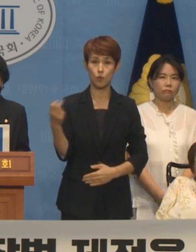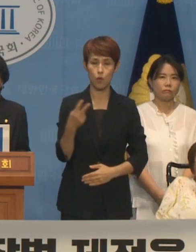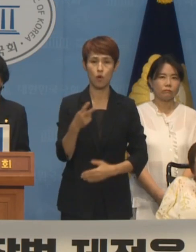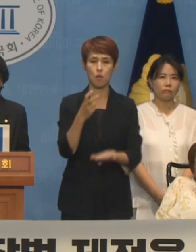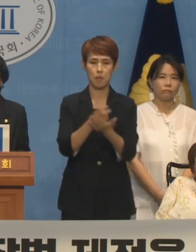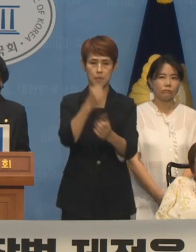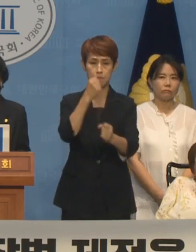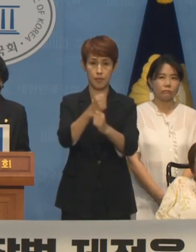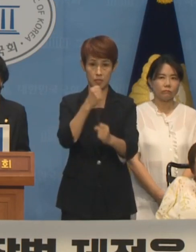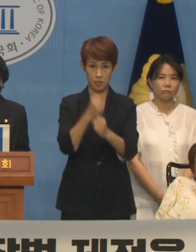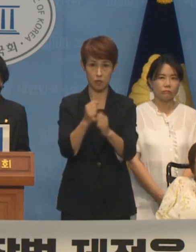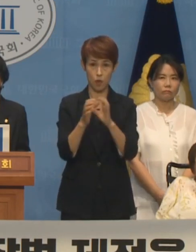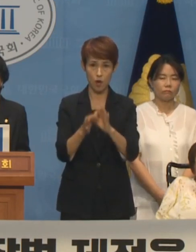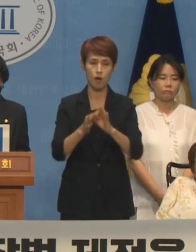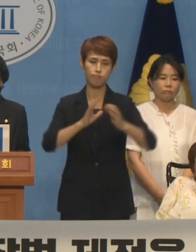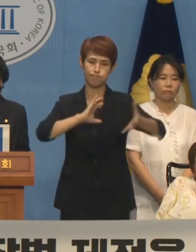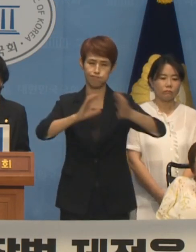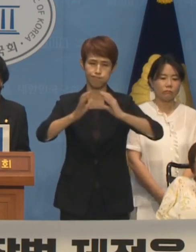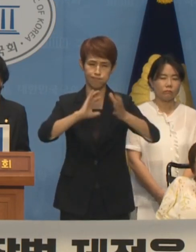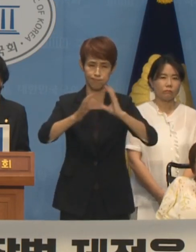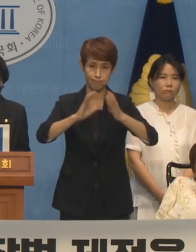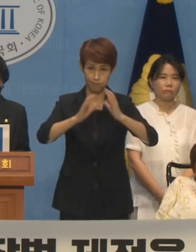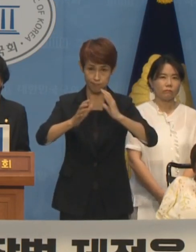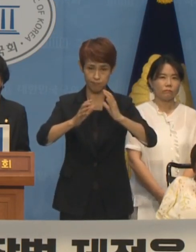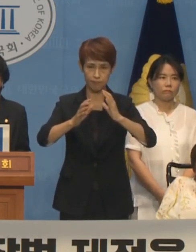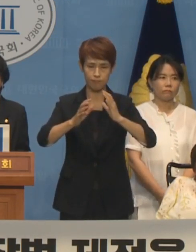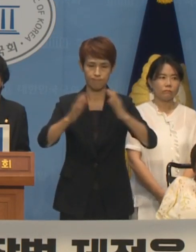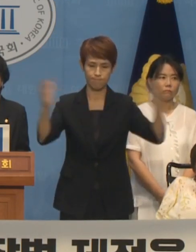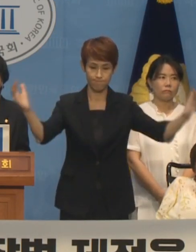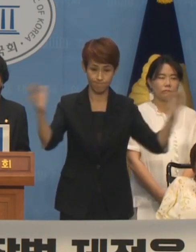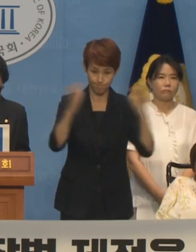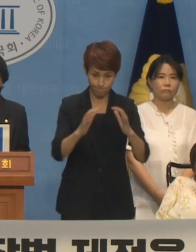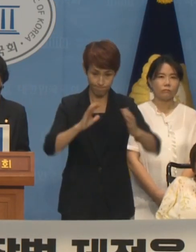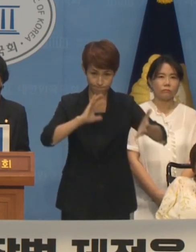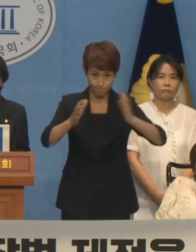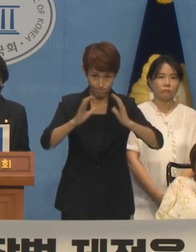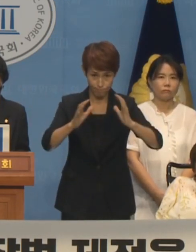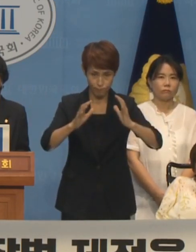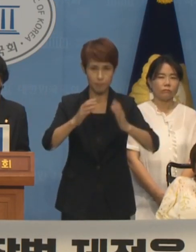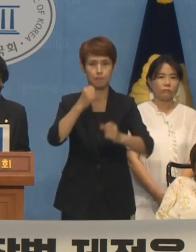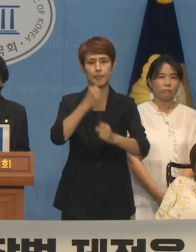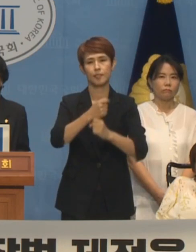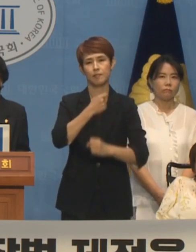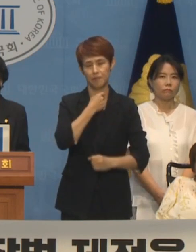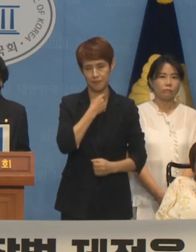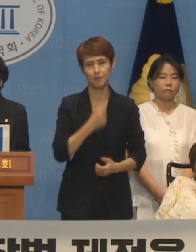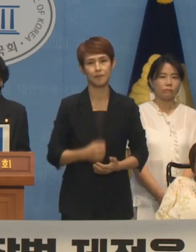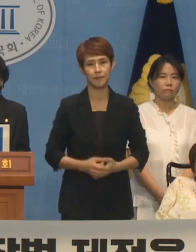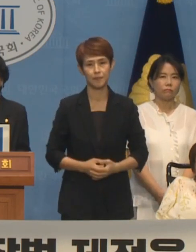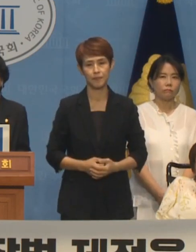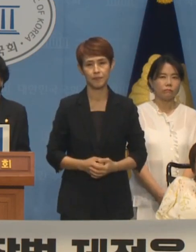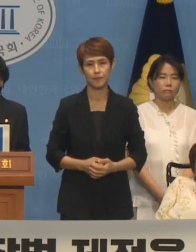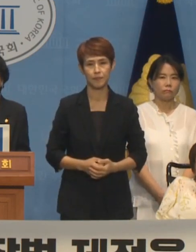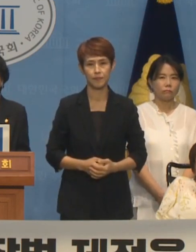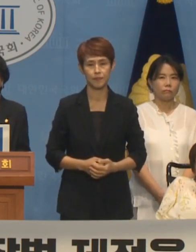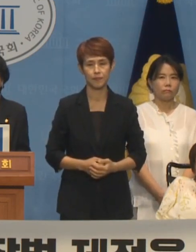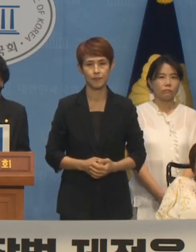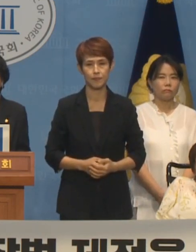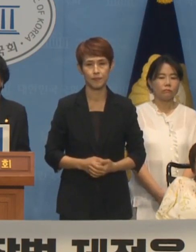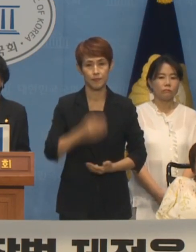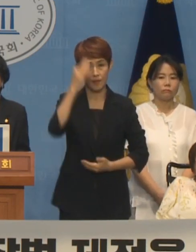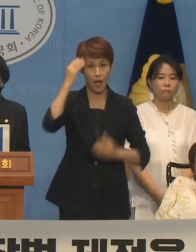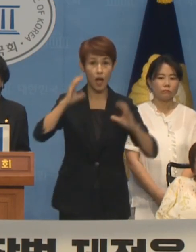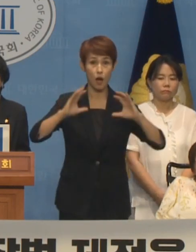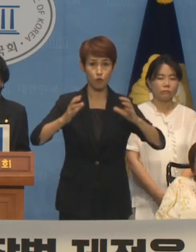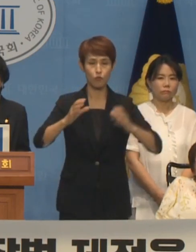입법에 대해 논의할 수 있도록 그 체계를 담아내고자 합니다. 이제